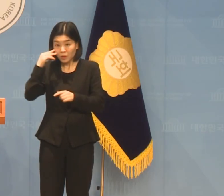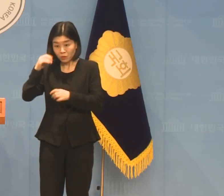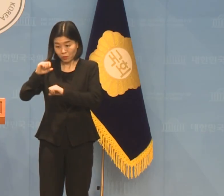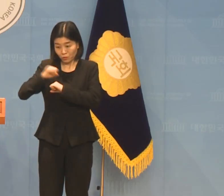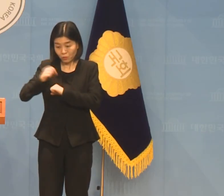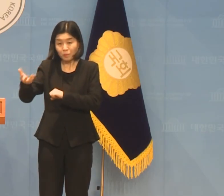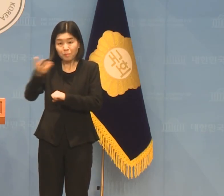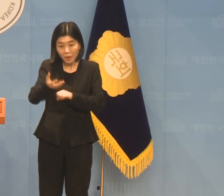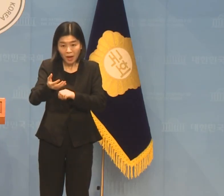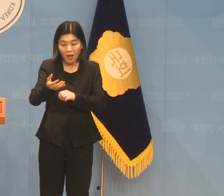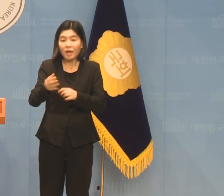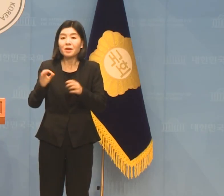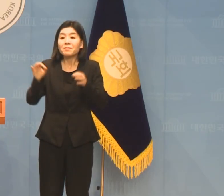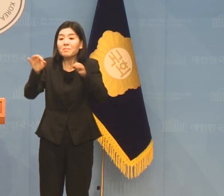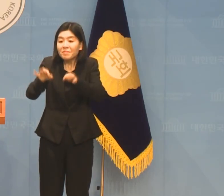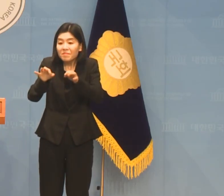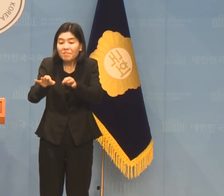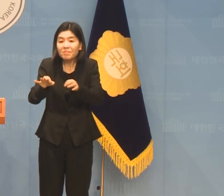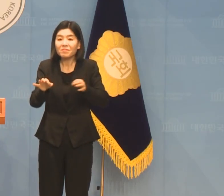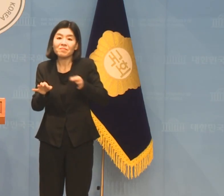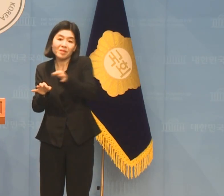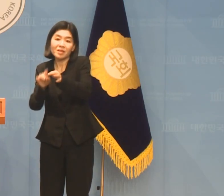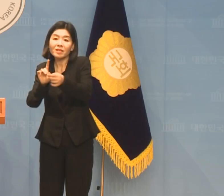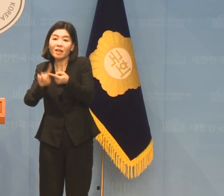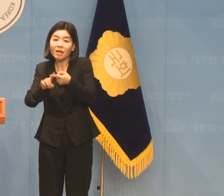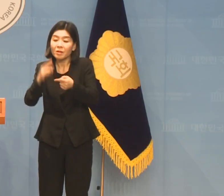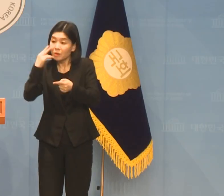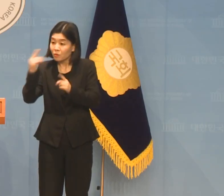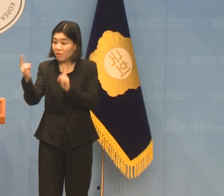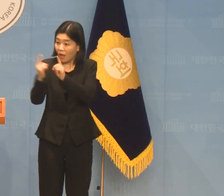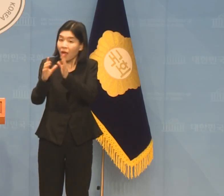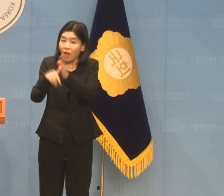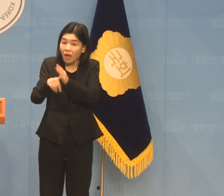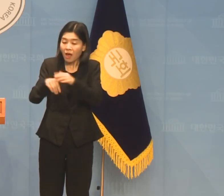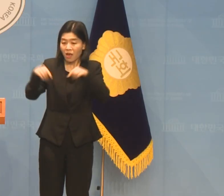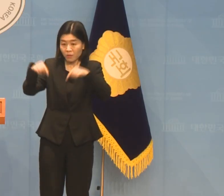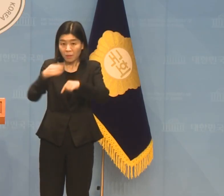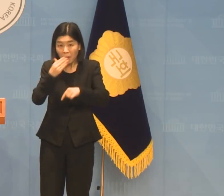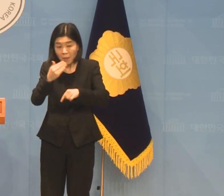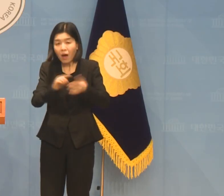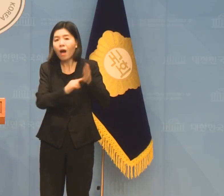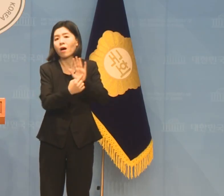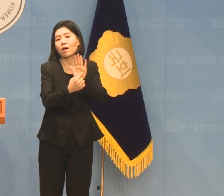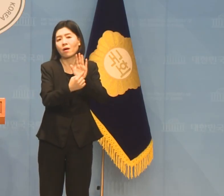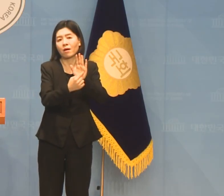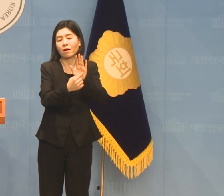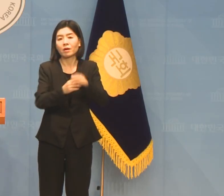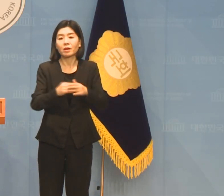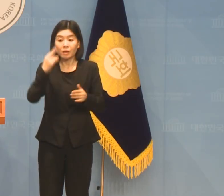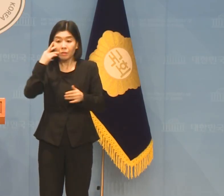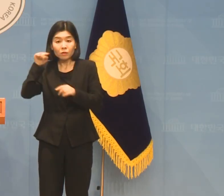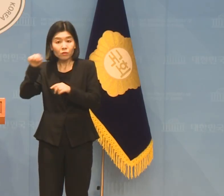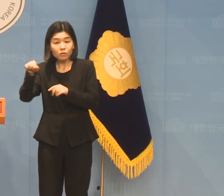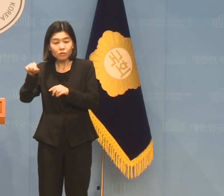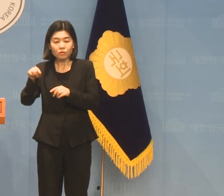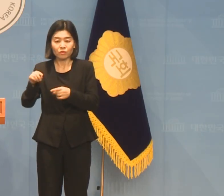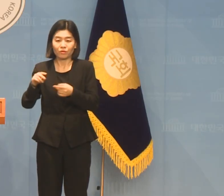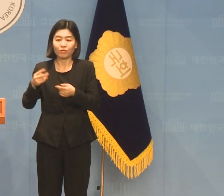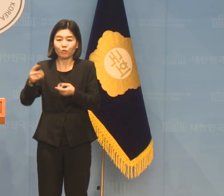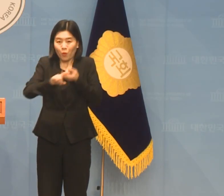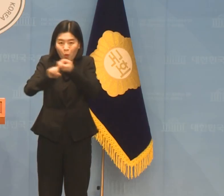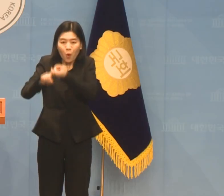협상도 미국과 만난 김에 이야기할 수 있다는 의사를 표명했습니다. 미국은 동맹